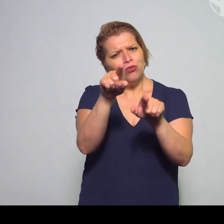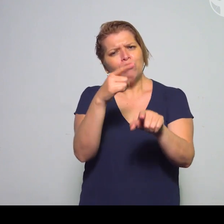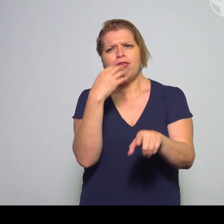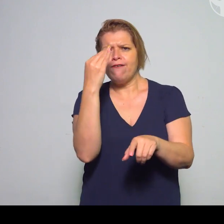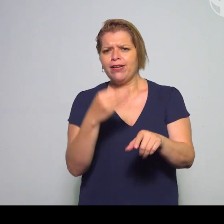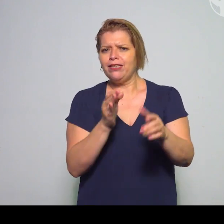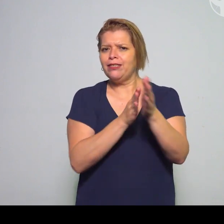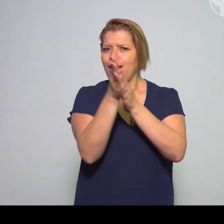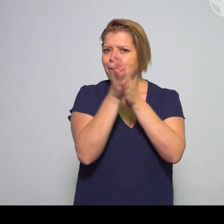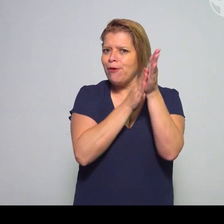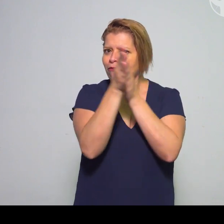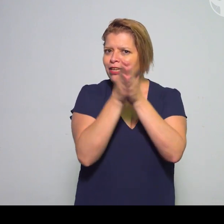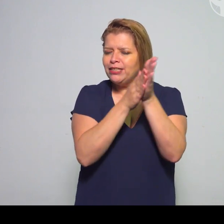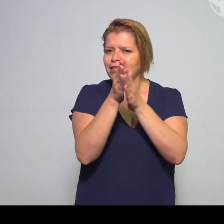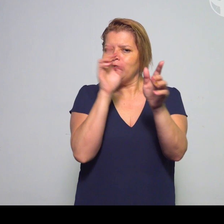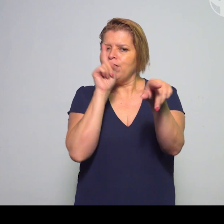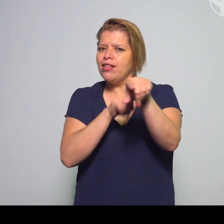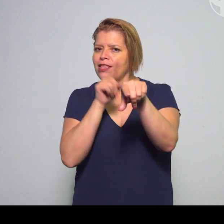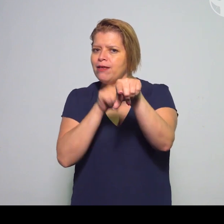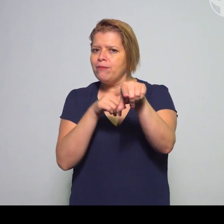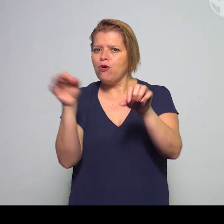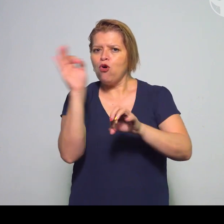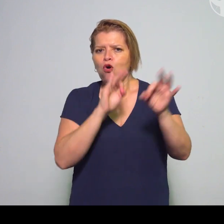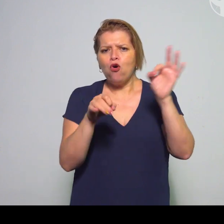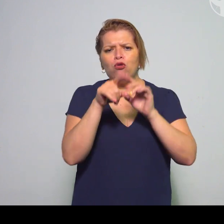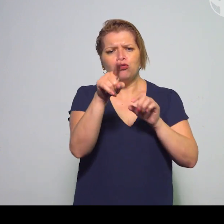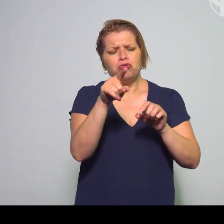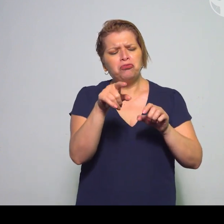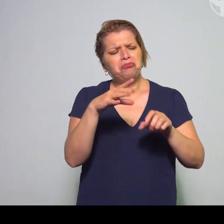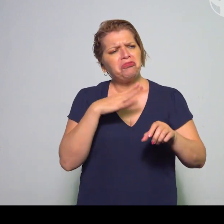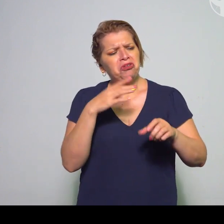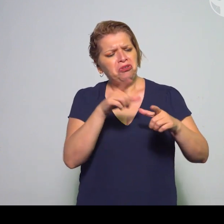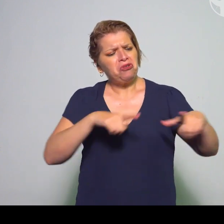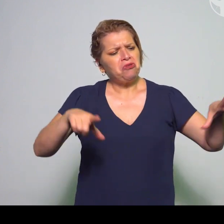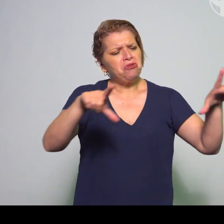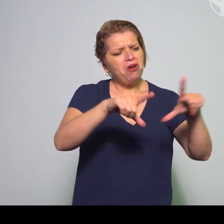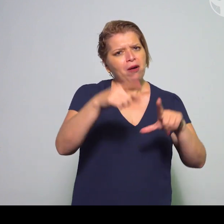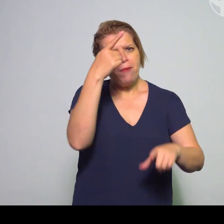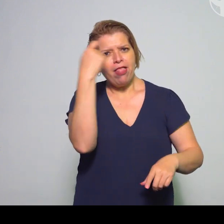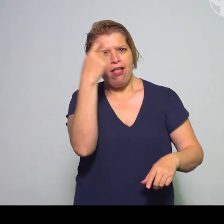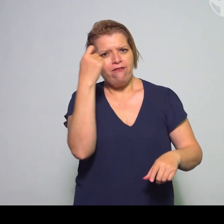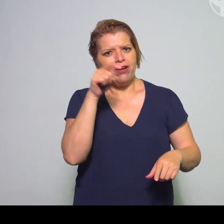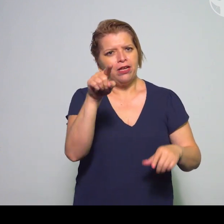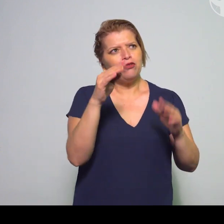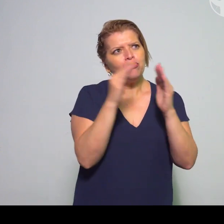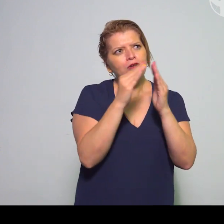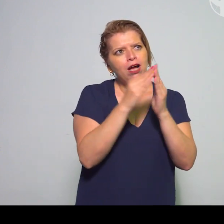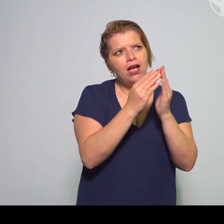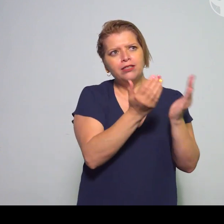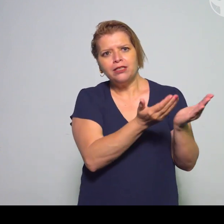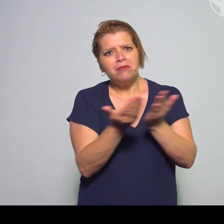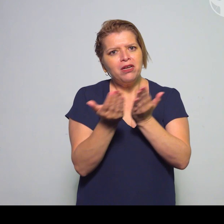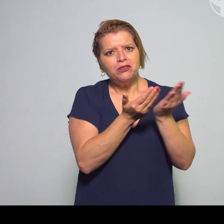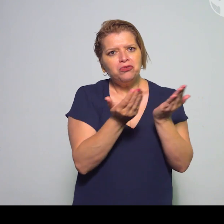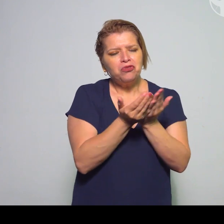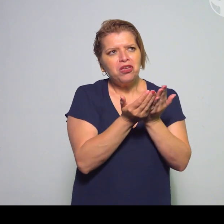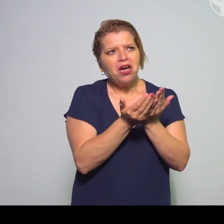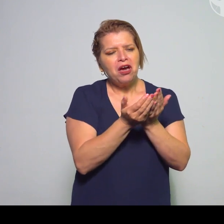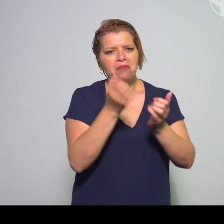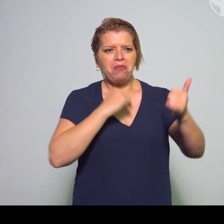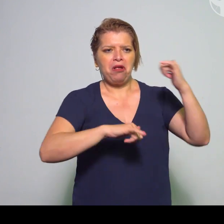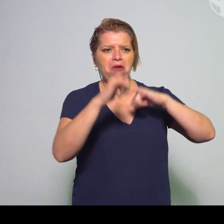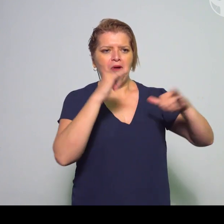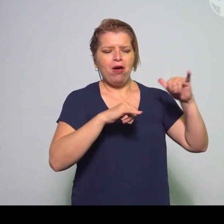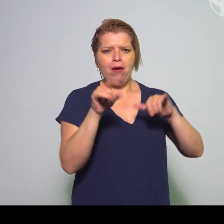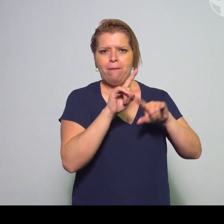¿estás aprovechando ese lugar o solo has preparado un lugar en tu casa para trabajar, un lugar especial para estudiar, un lugar especial